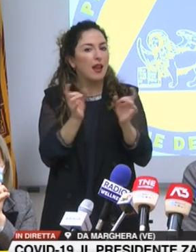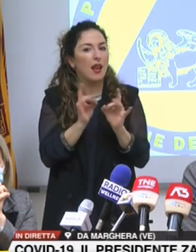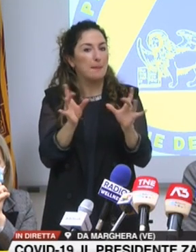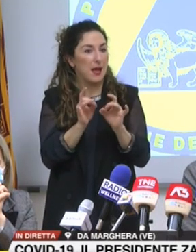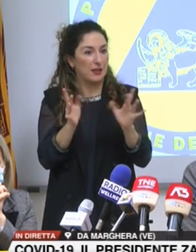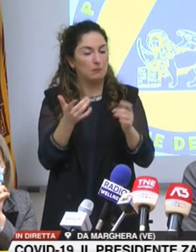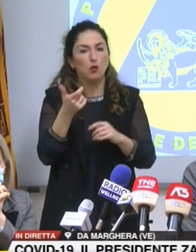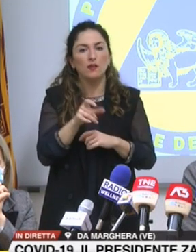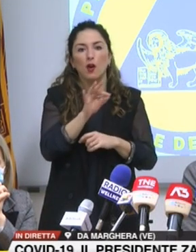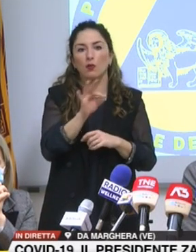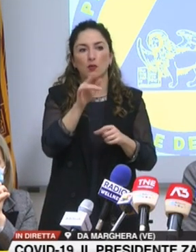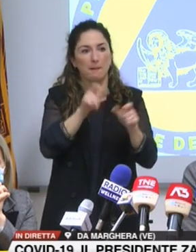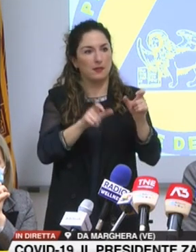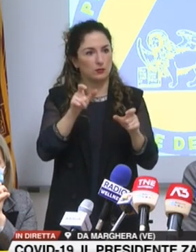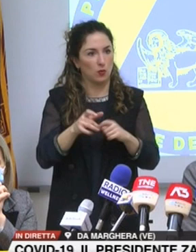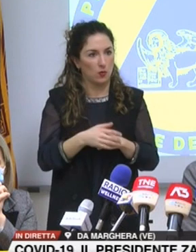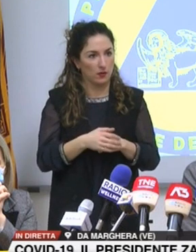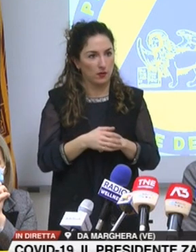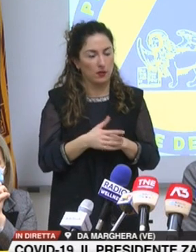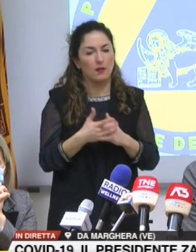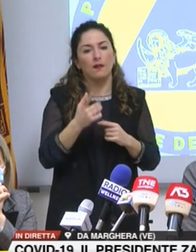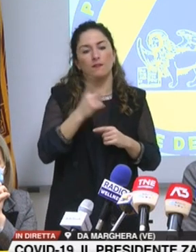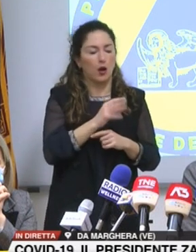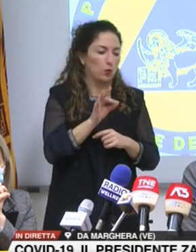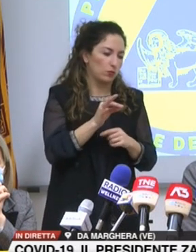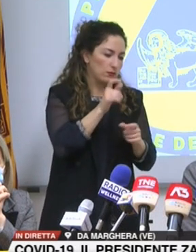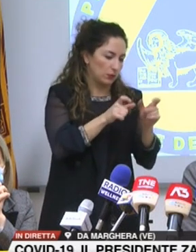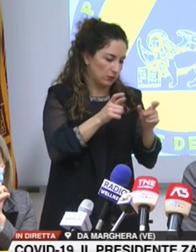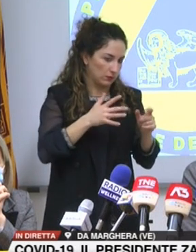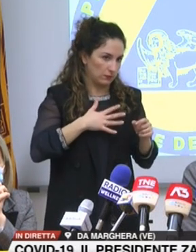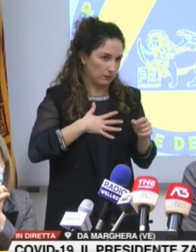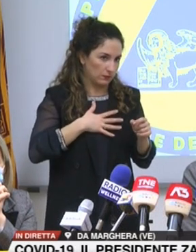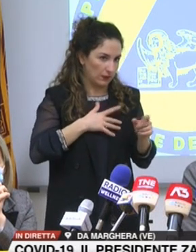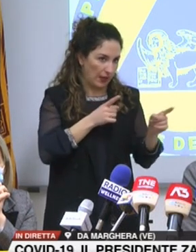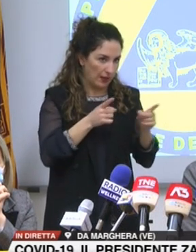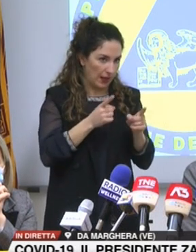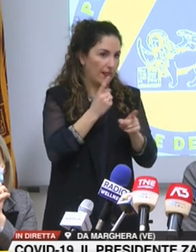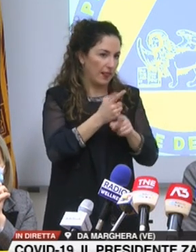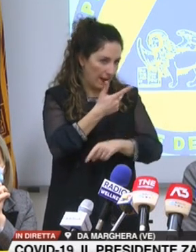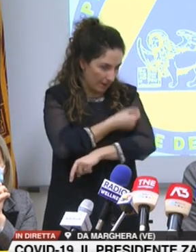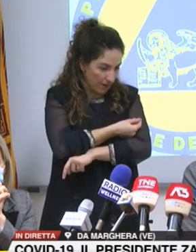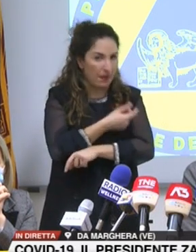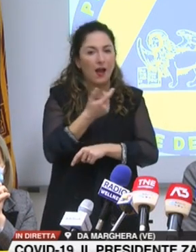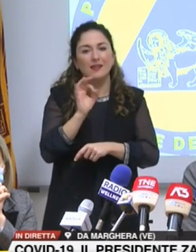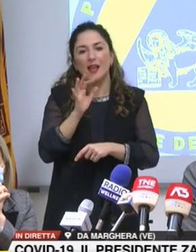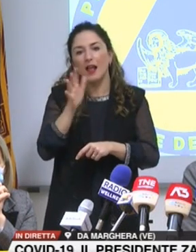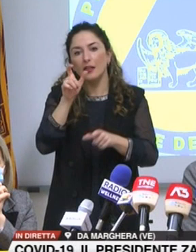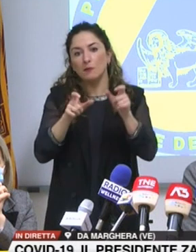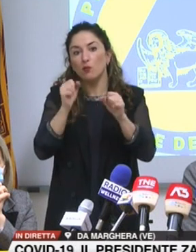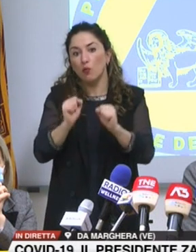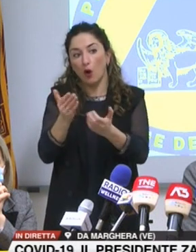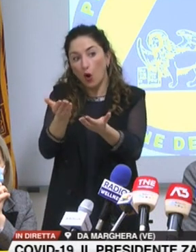le persone, al di là delle fasce che devono essere vaccinate eccetera, avessero la possibilità di